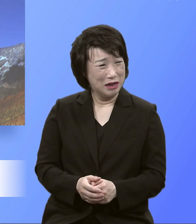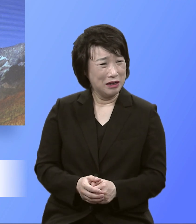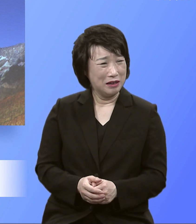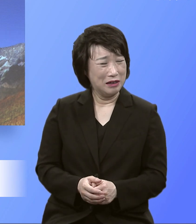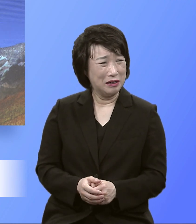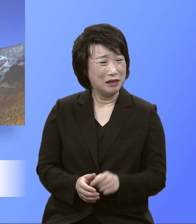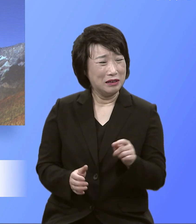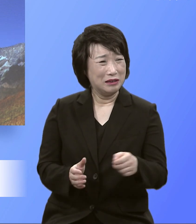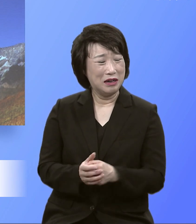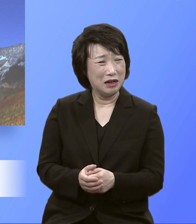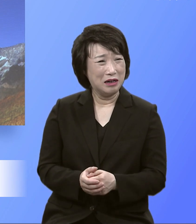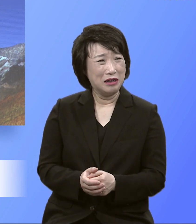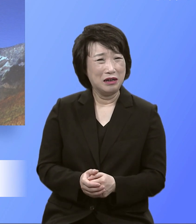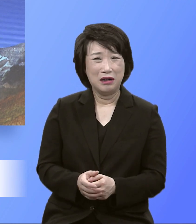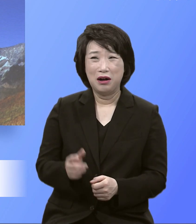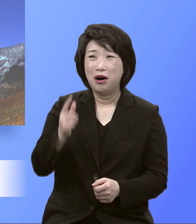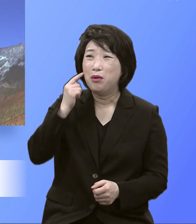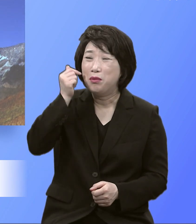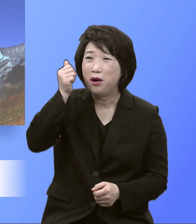핍박해?